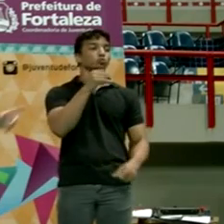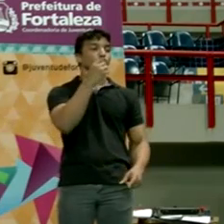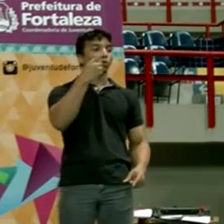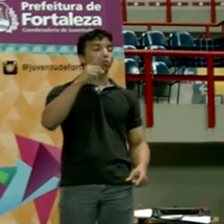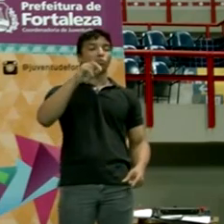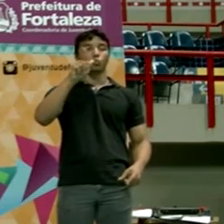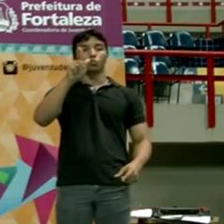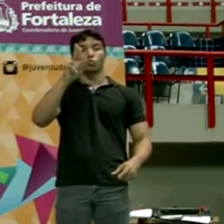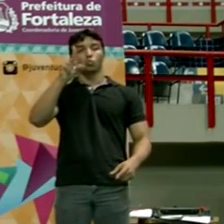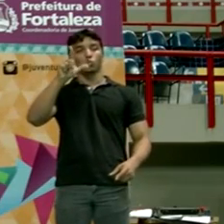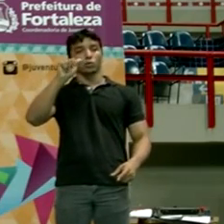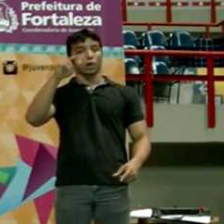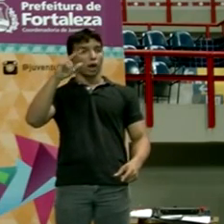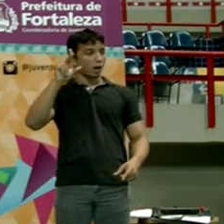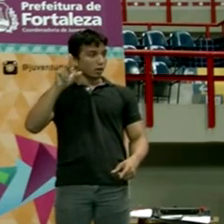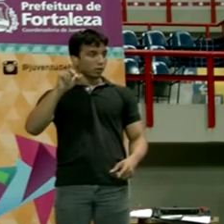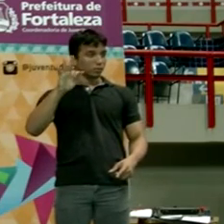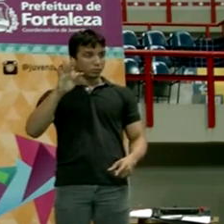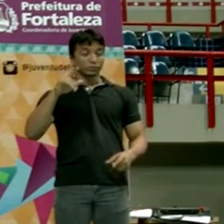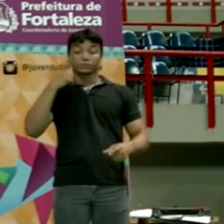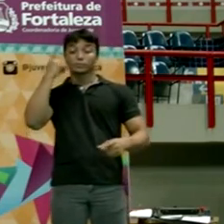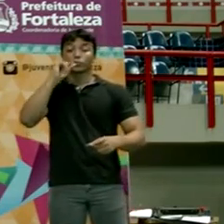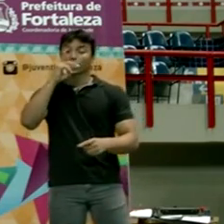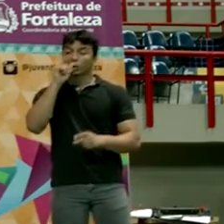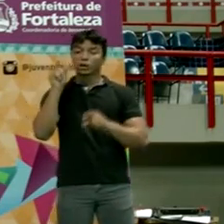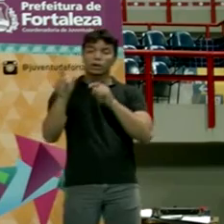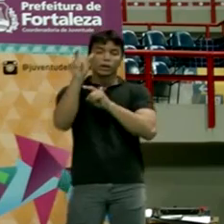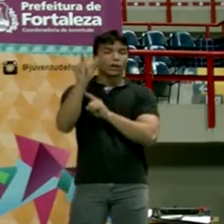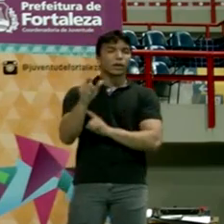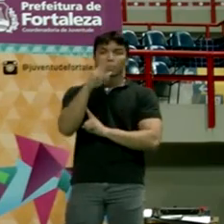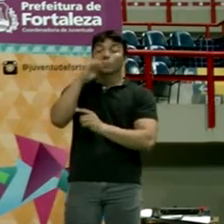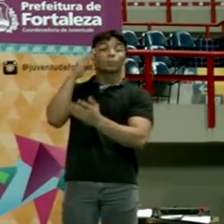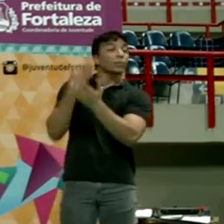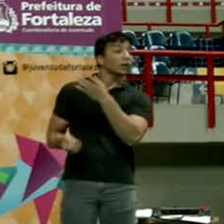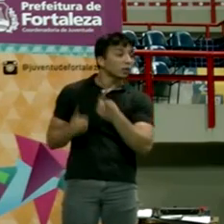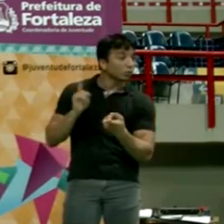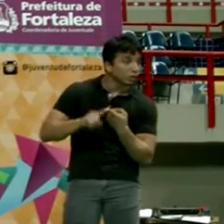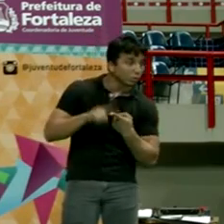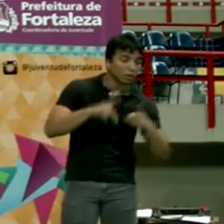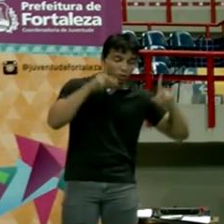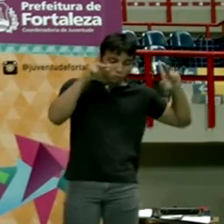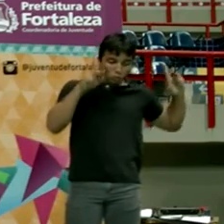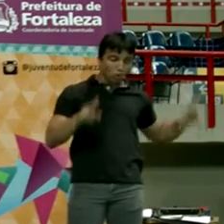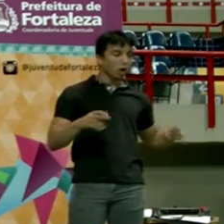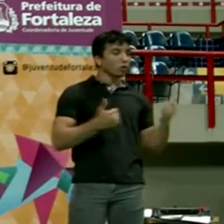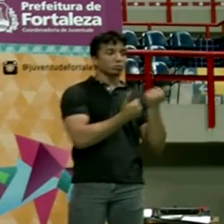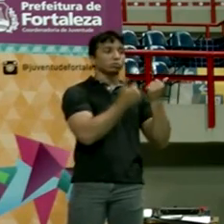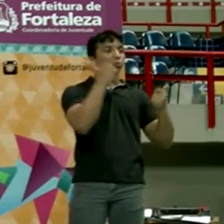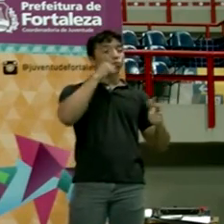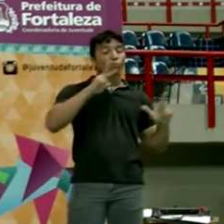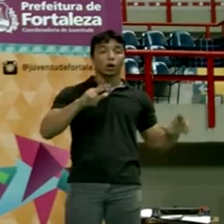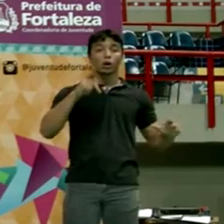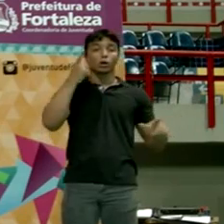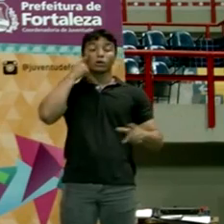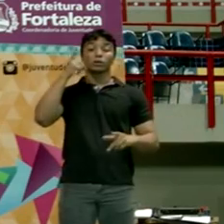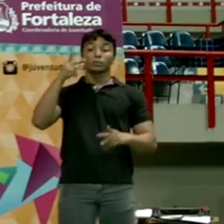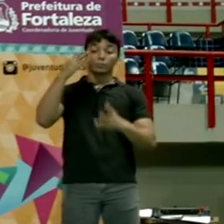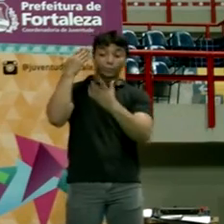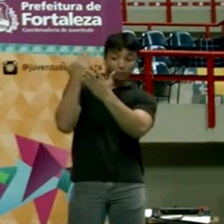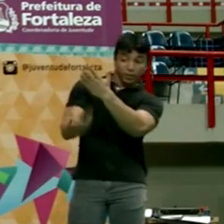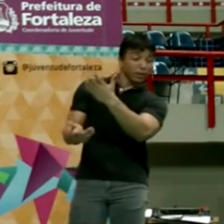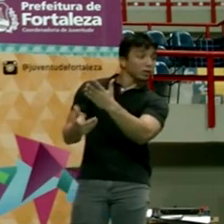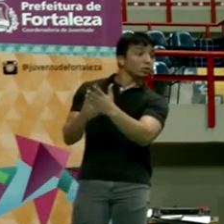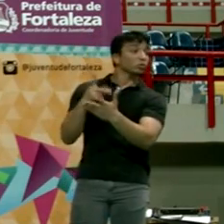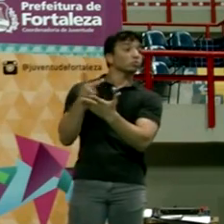João Goulart. O que é que aconteceu? João Goulart perdeu a maioria no Congresso. Quando perdeu a maioria